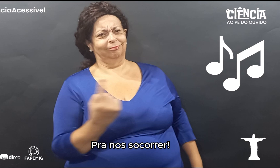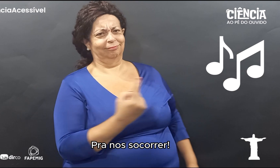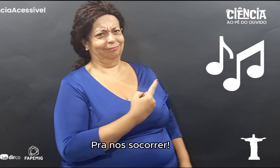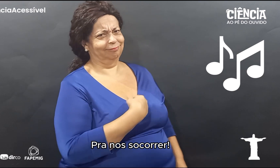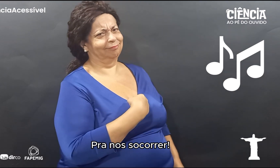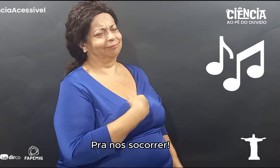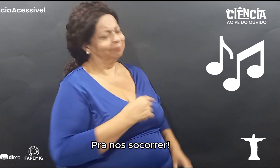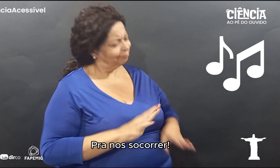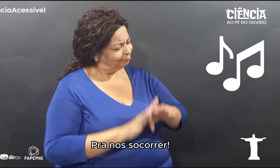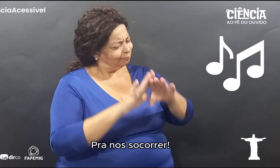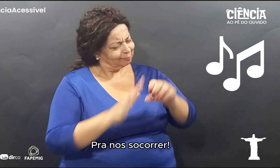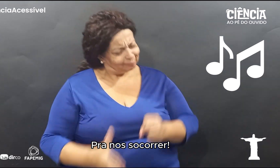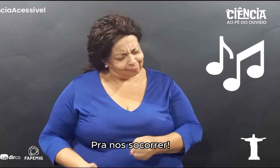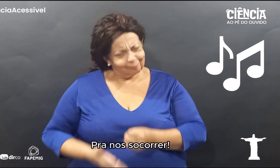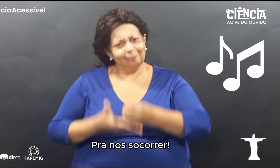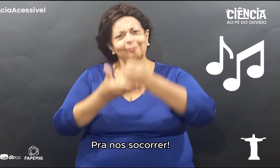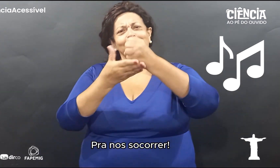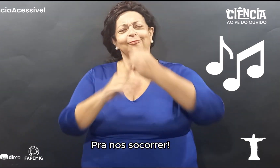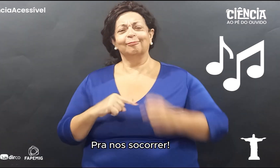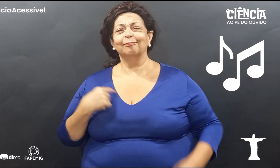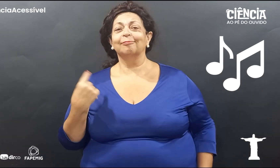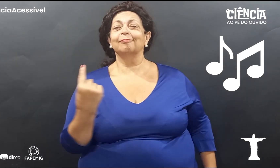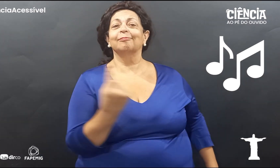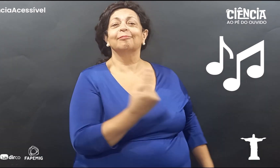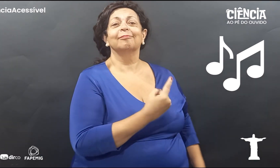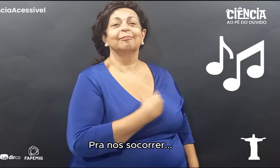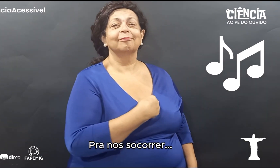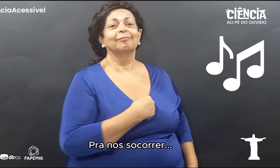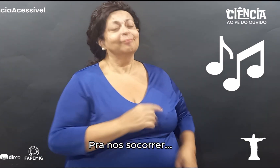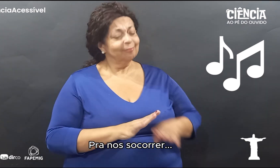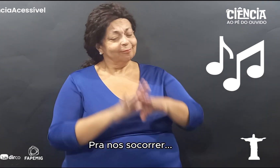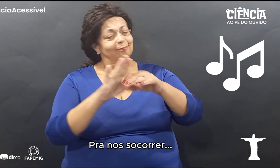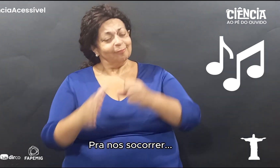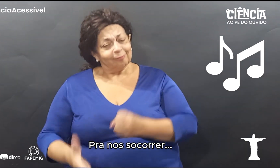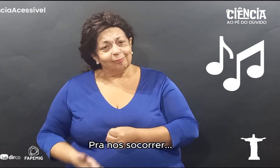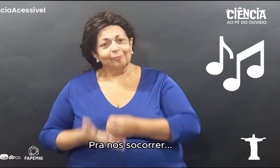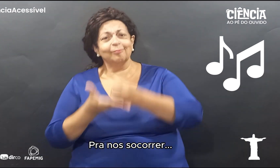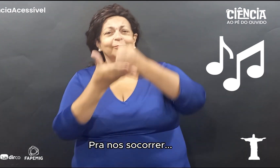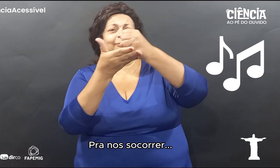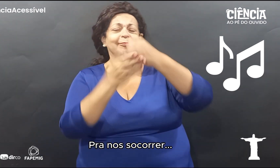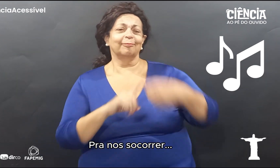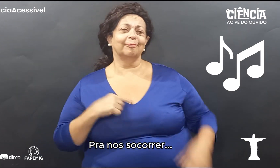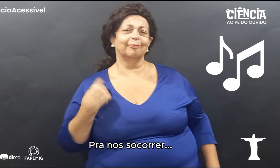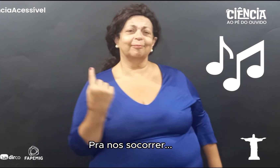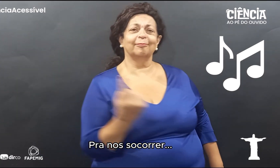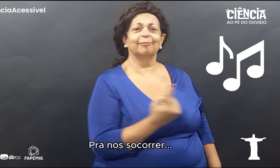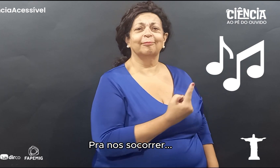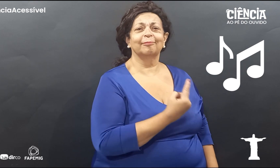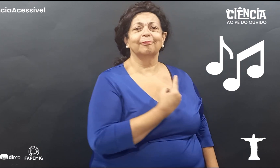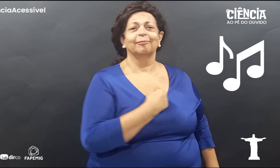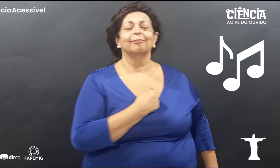pra nos socorrer, pra nos socorrer.